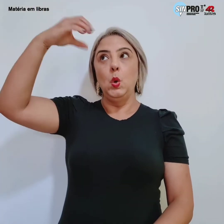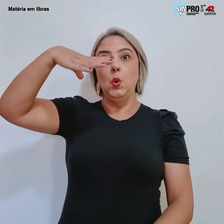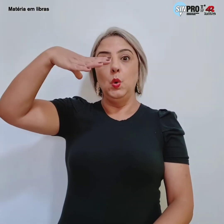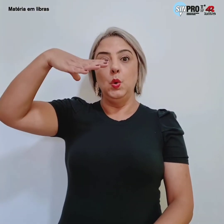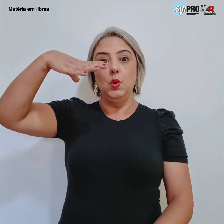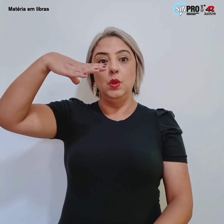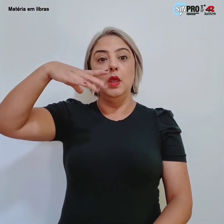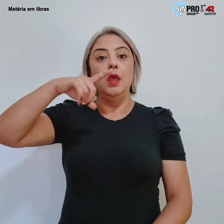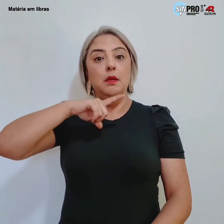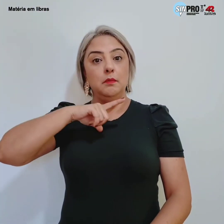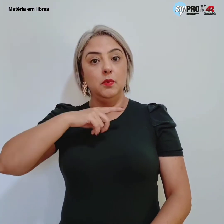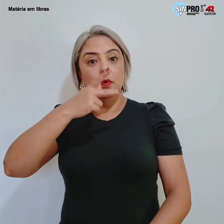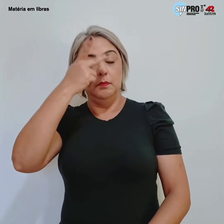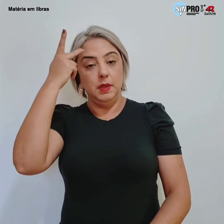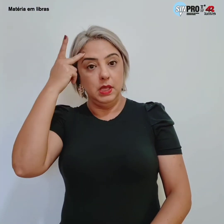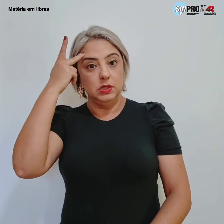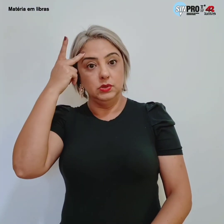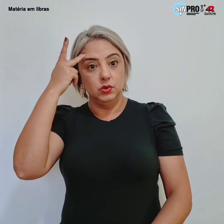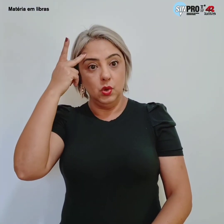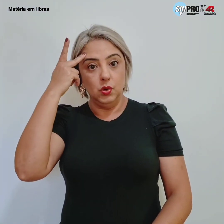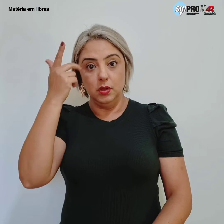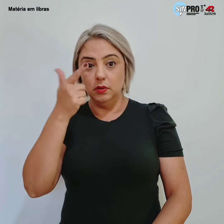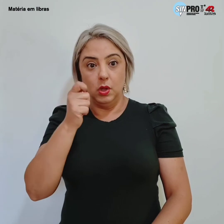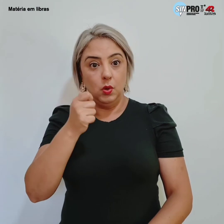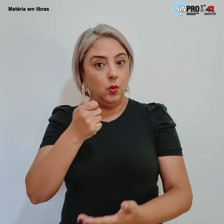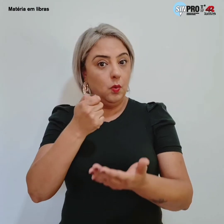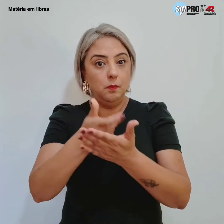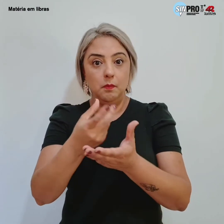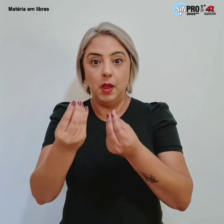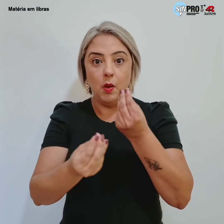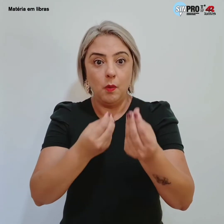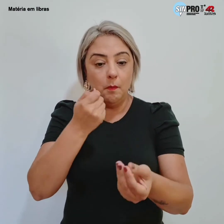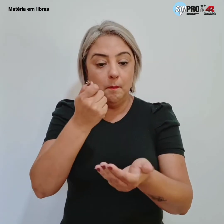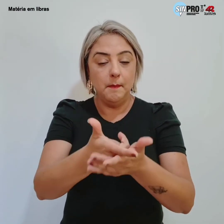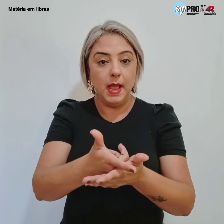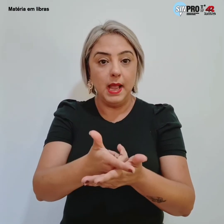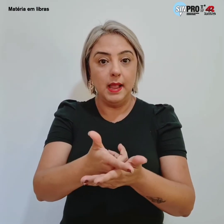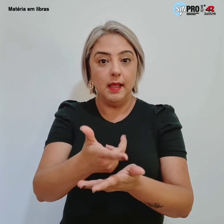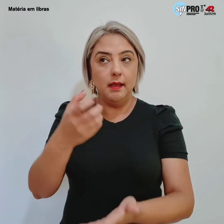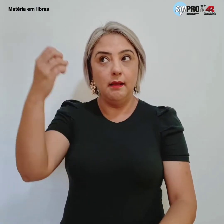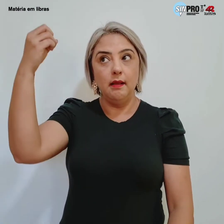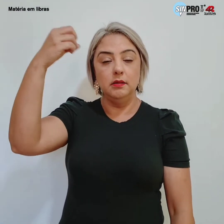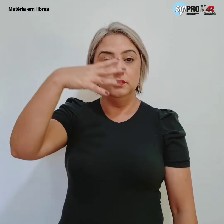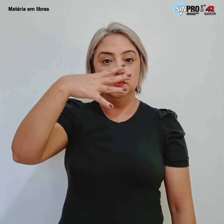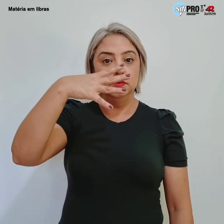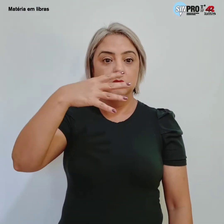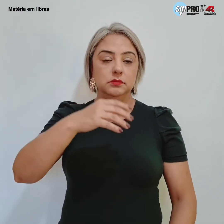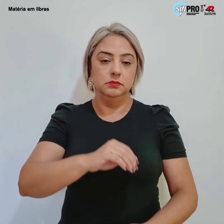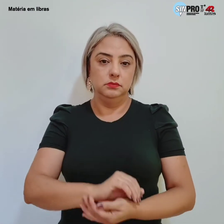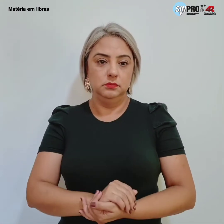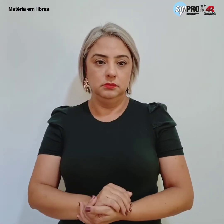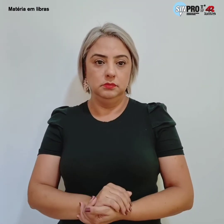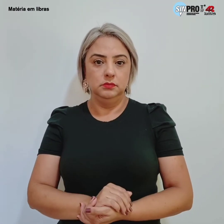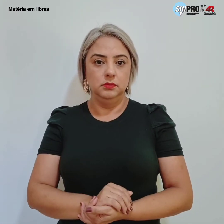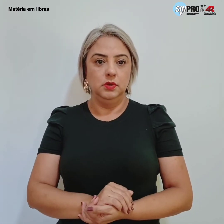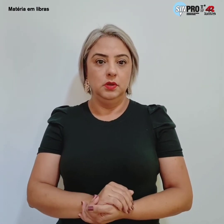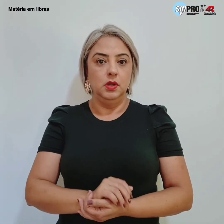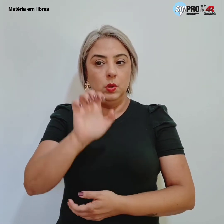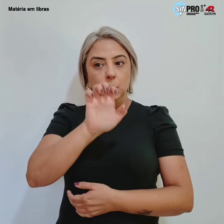Luz. Muita gente vem vivendo no escuro porque não tem como pagar a conta de luz. Nos